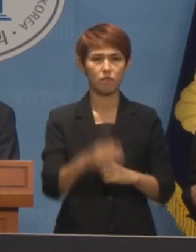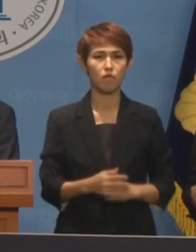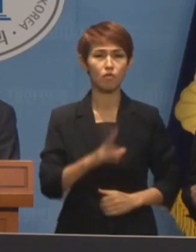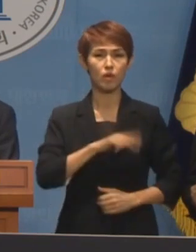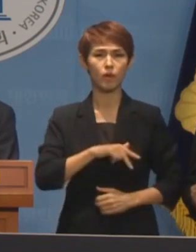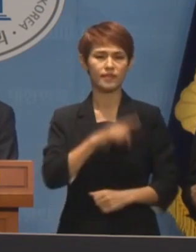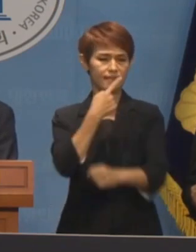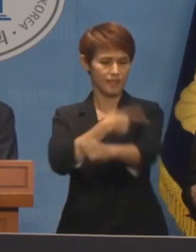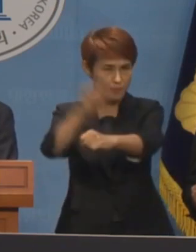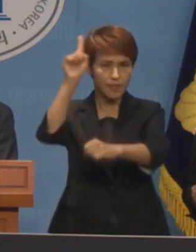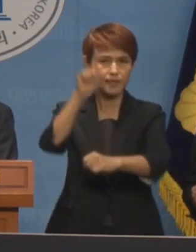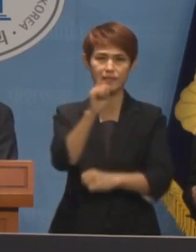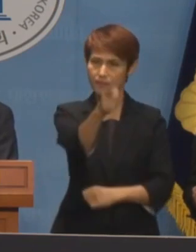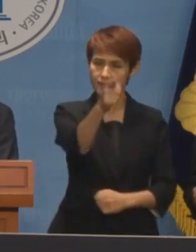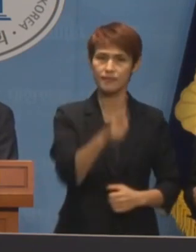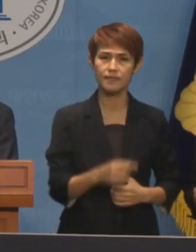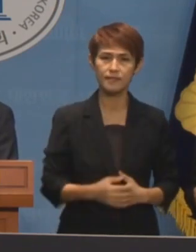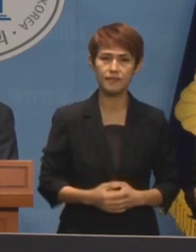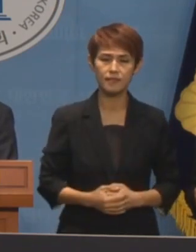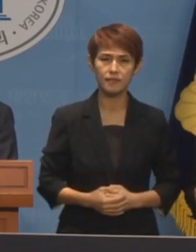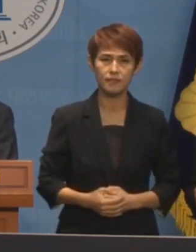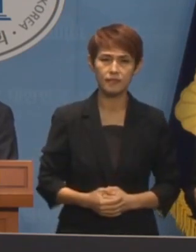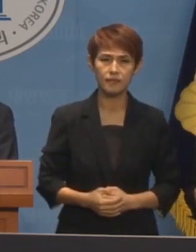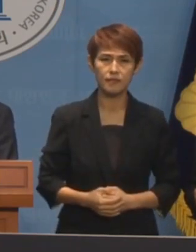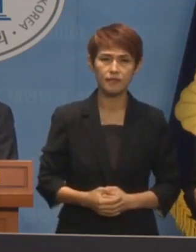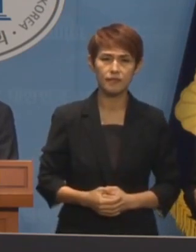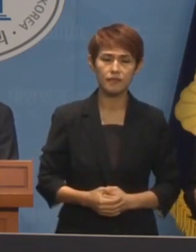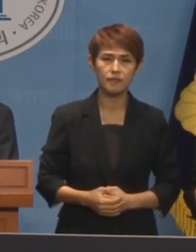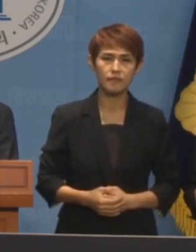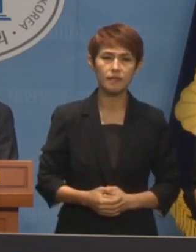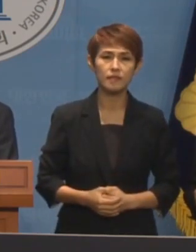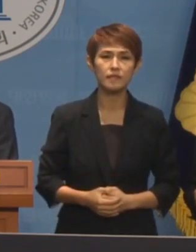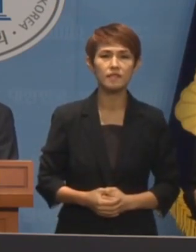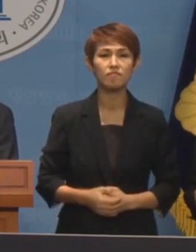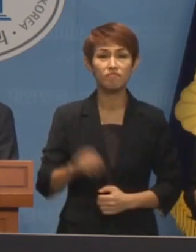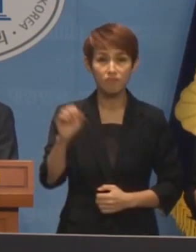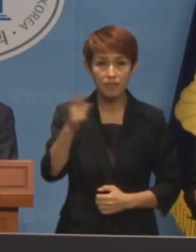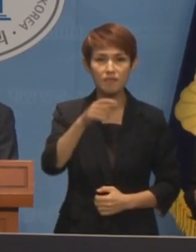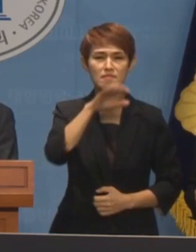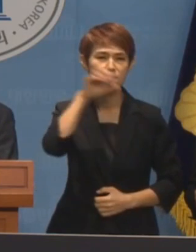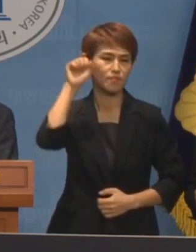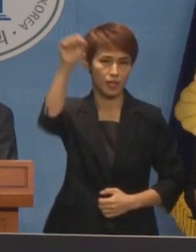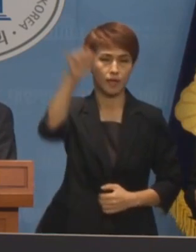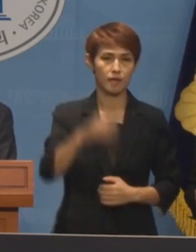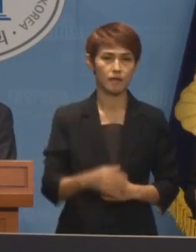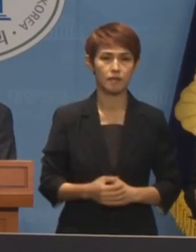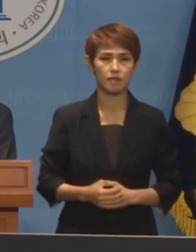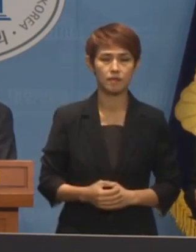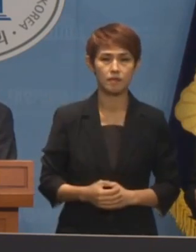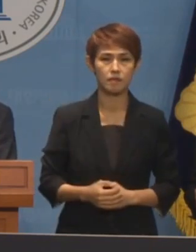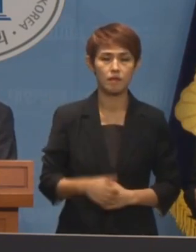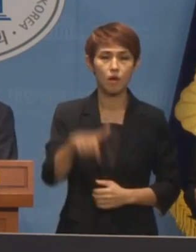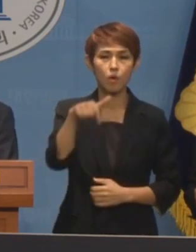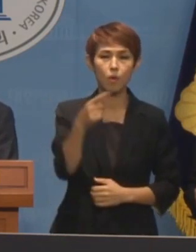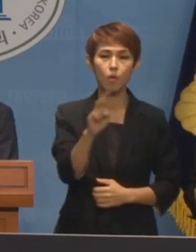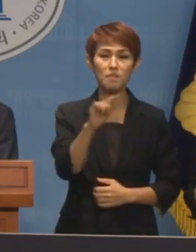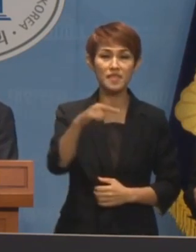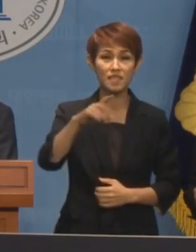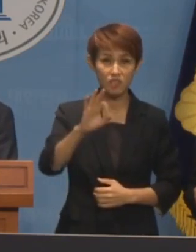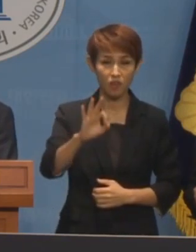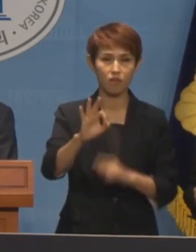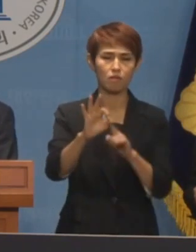전혀 없는 사람이라고 인정합니다. 그래서 규탄합니다. 다음 문제 발언자는 고민정 의원.